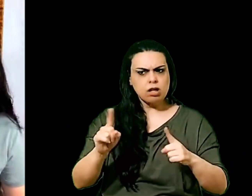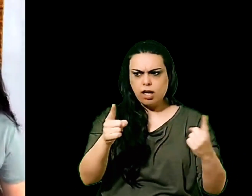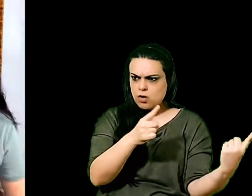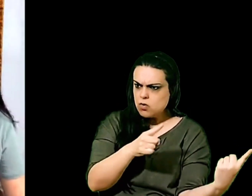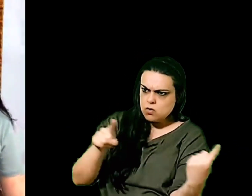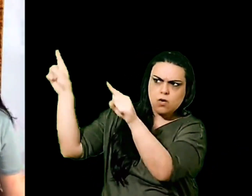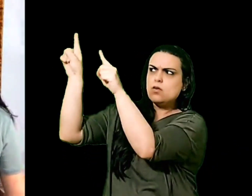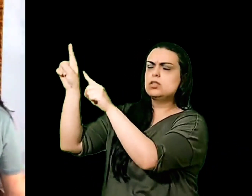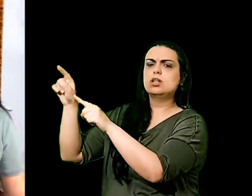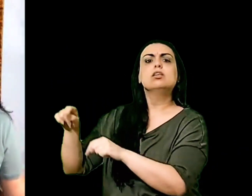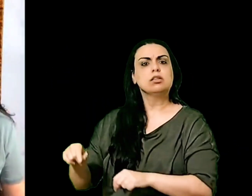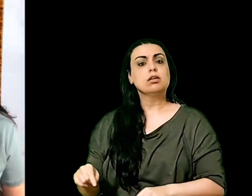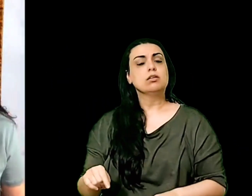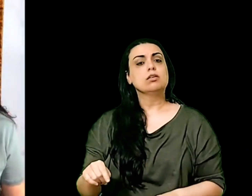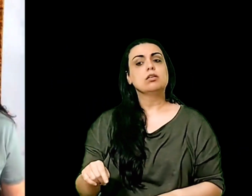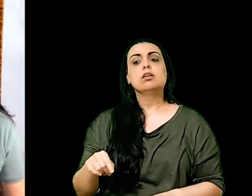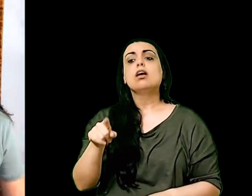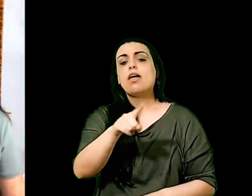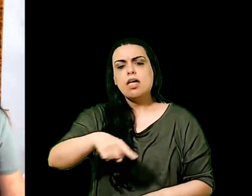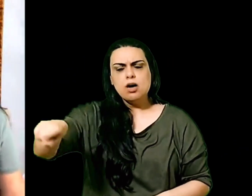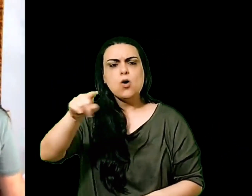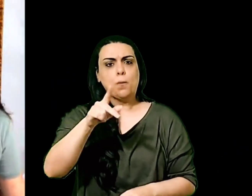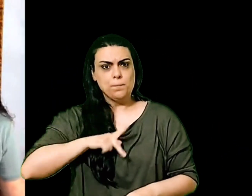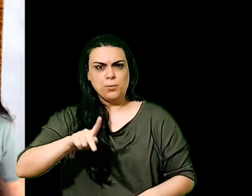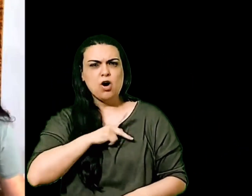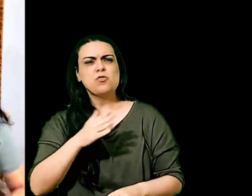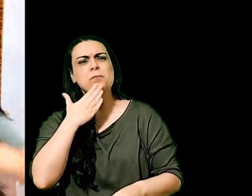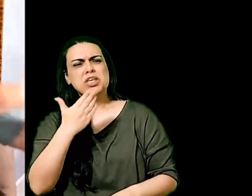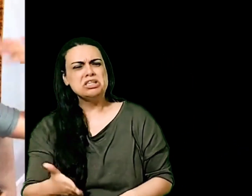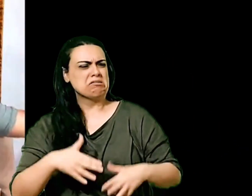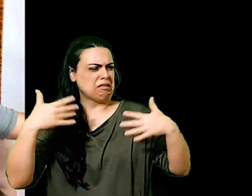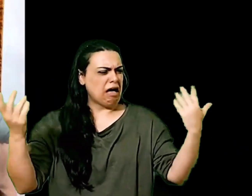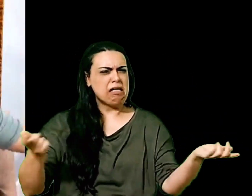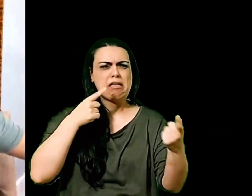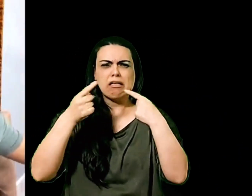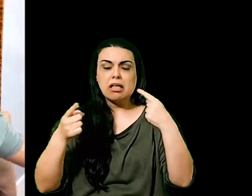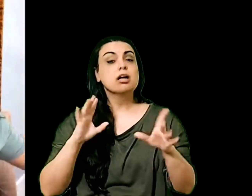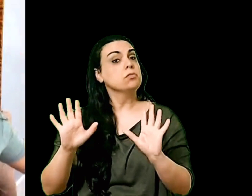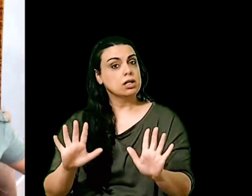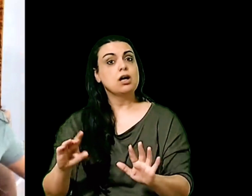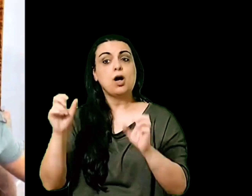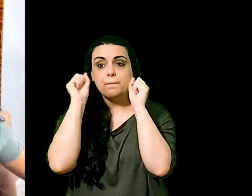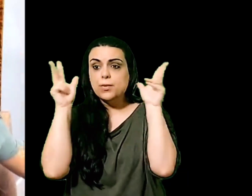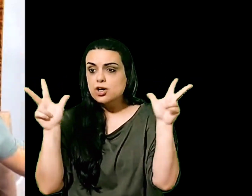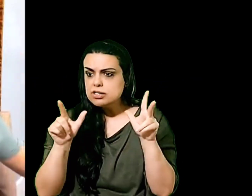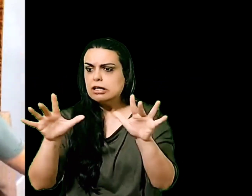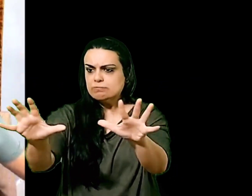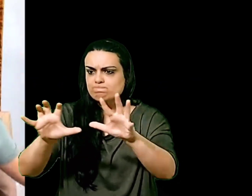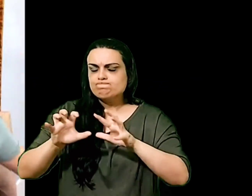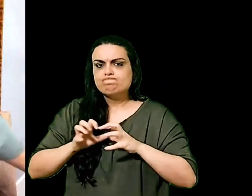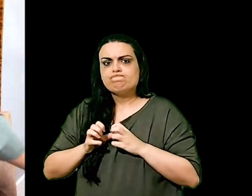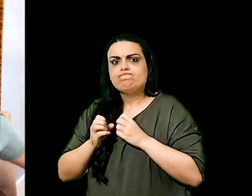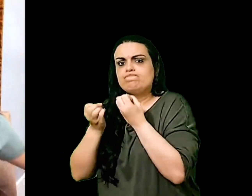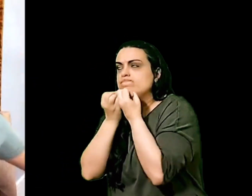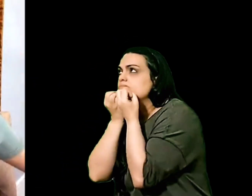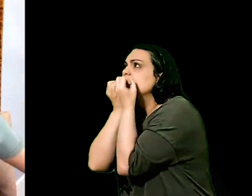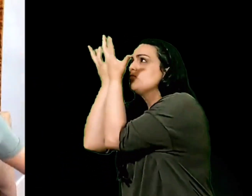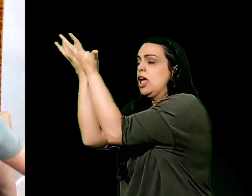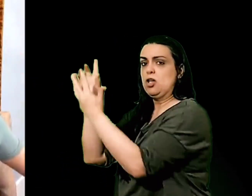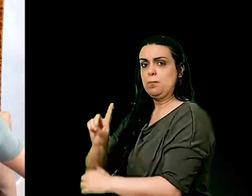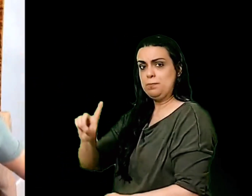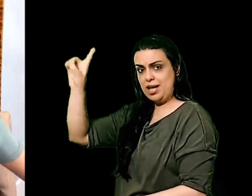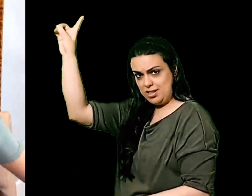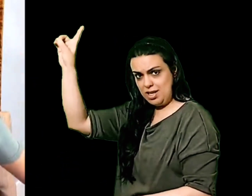ela é contra o Senhor. Levaram então a petição, a sua necessidade a Moisés. Moisés levou a necessidade deles até Deus, porque na verdade ouviu